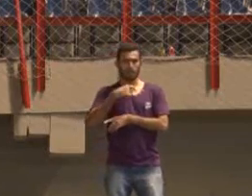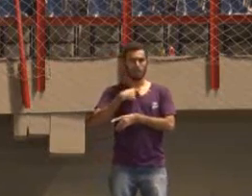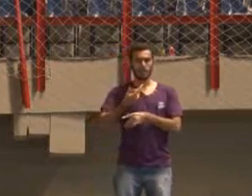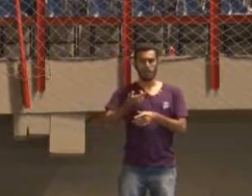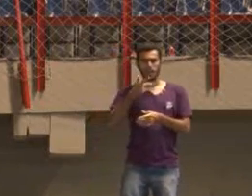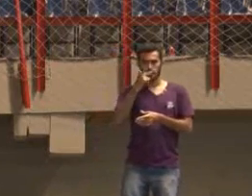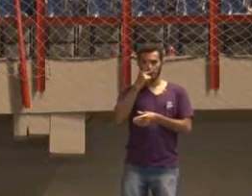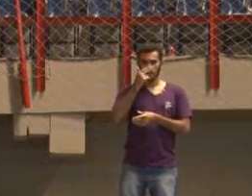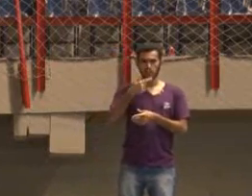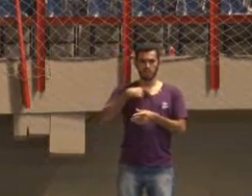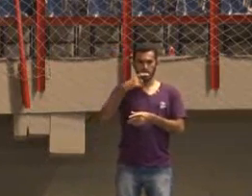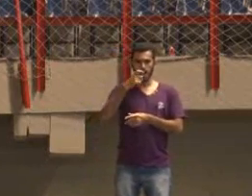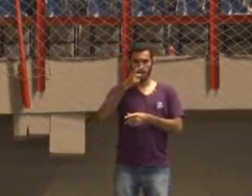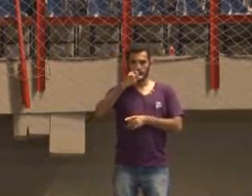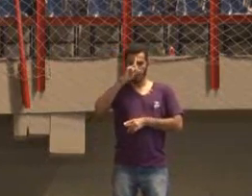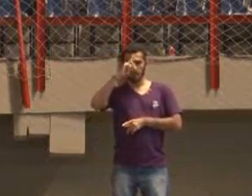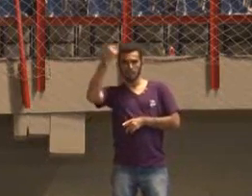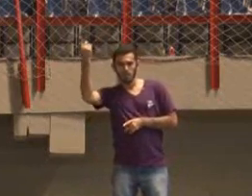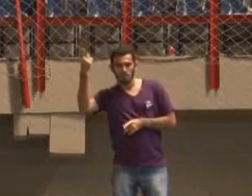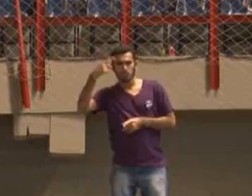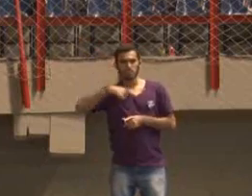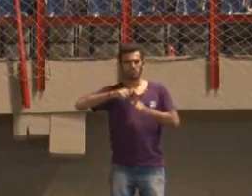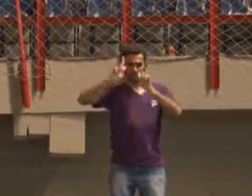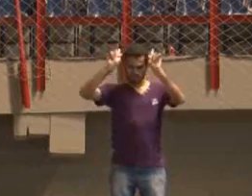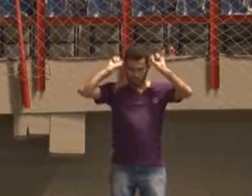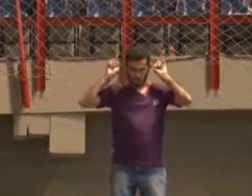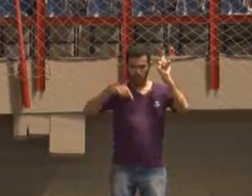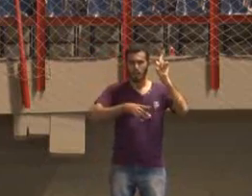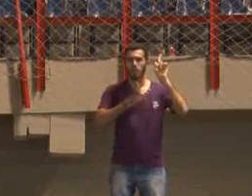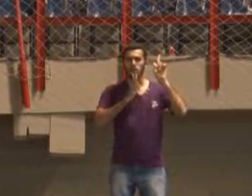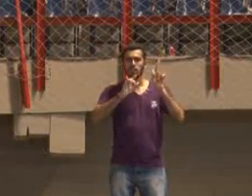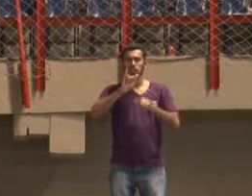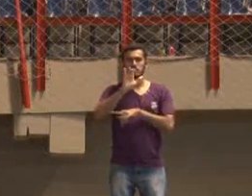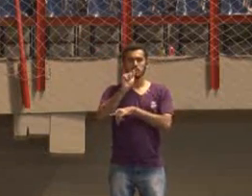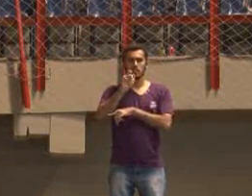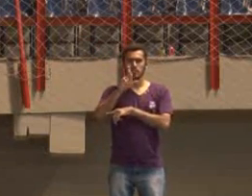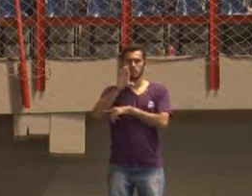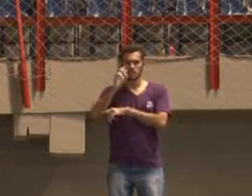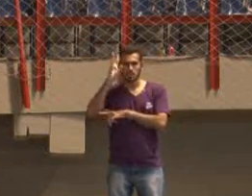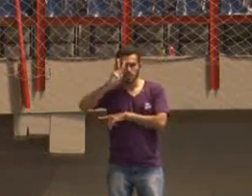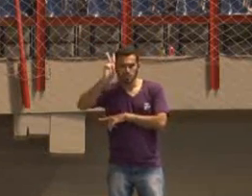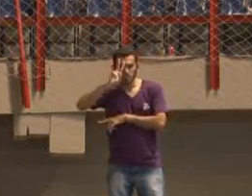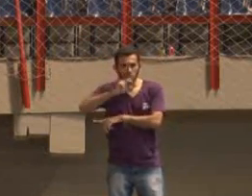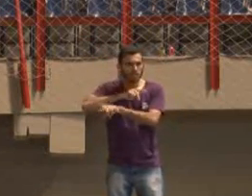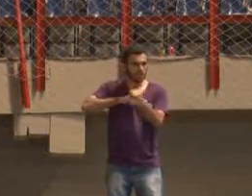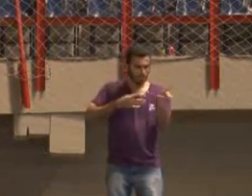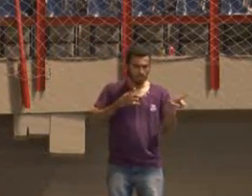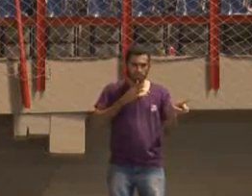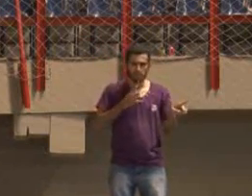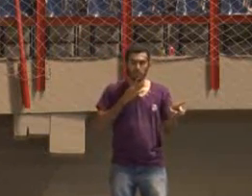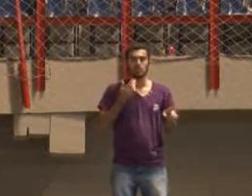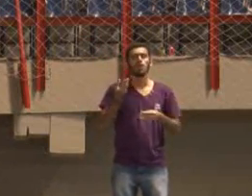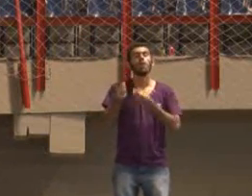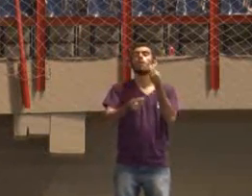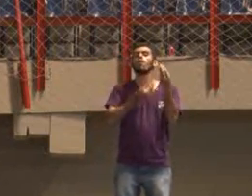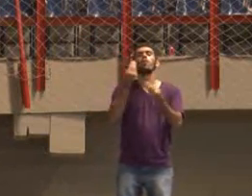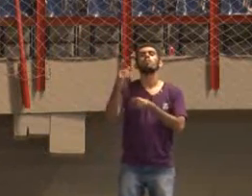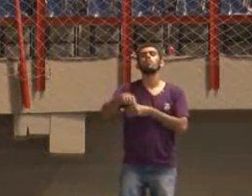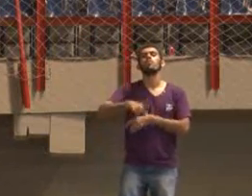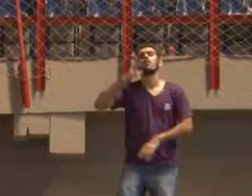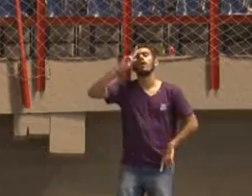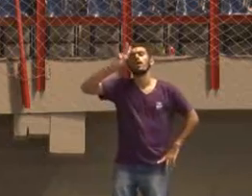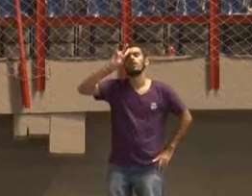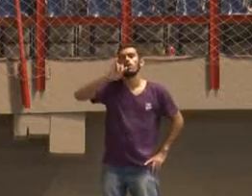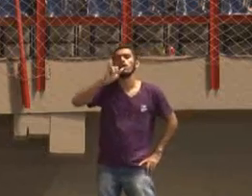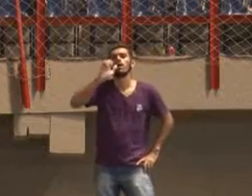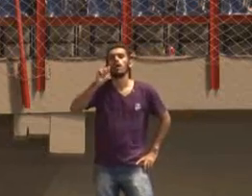aqui já ouviu falar da história de Ícaro na mitologia grega? Como é a história de Ícaro, Bruno? Me lembrei que eu estou